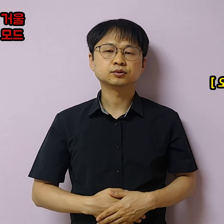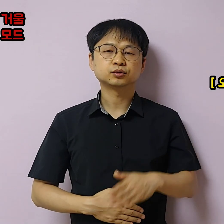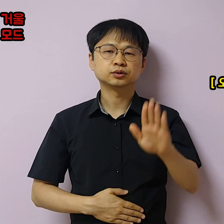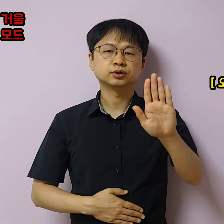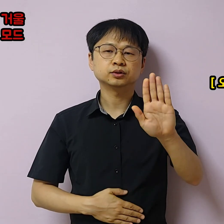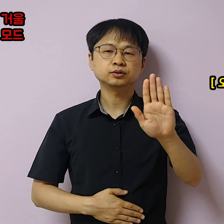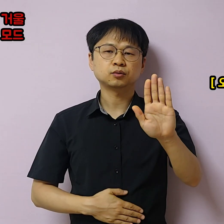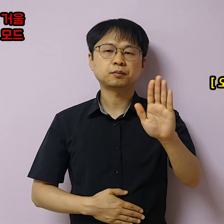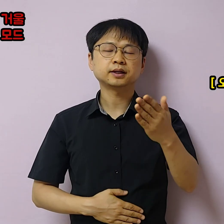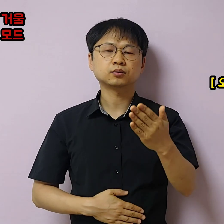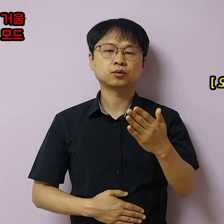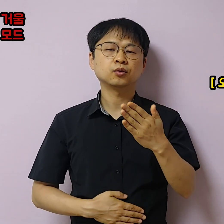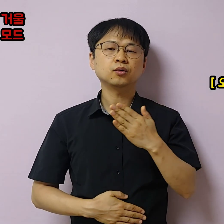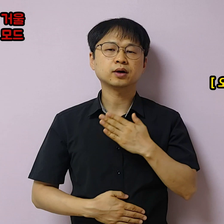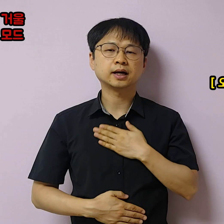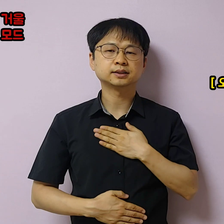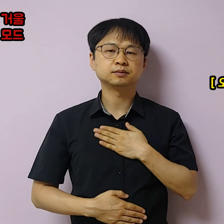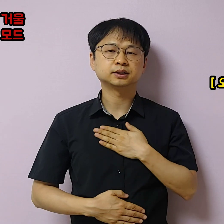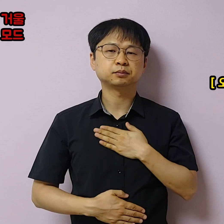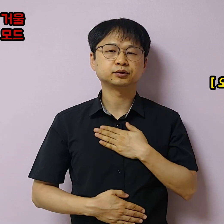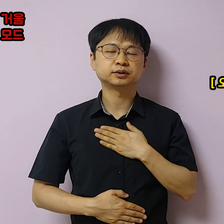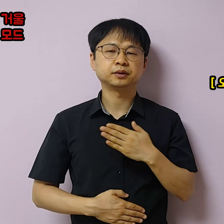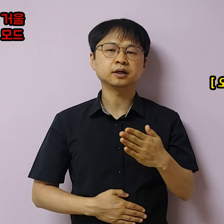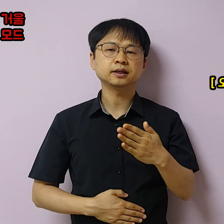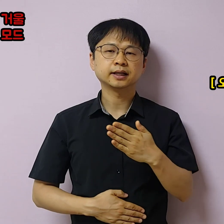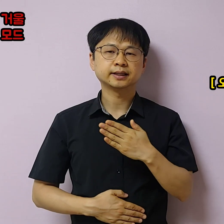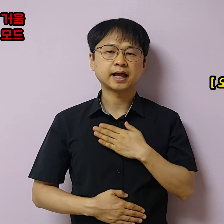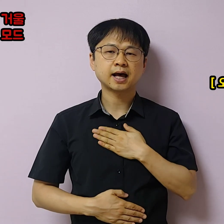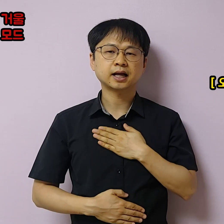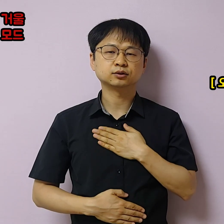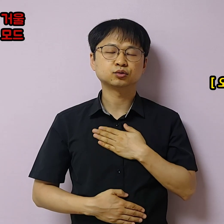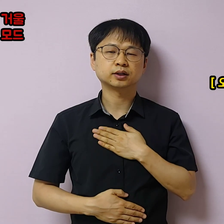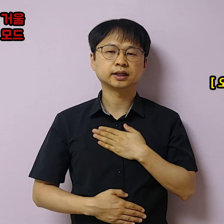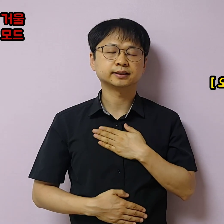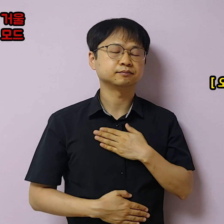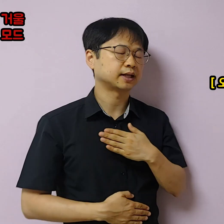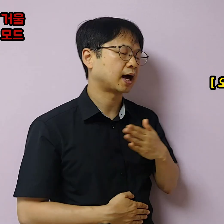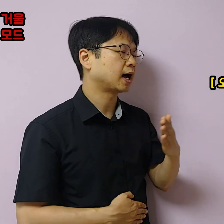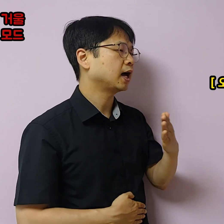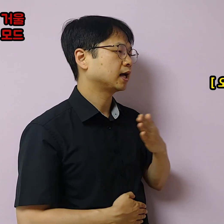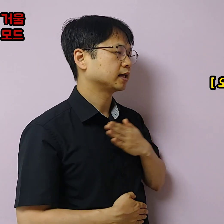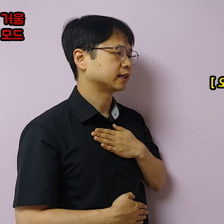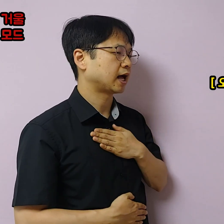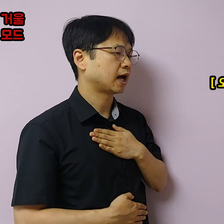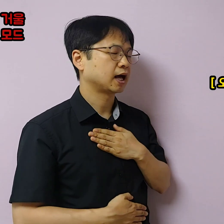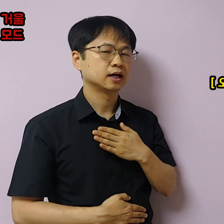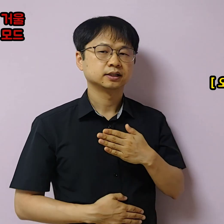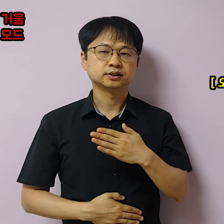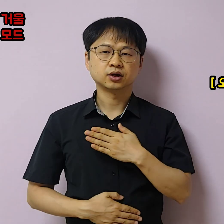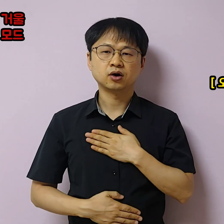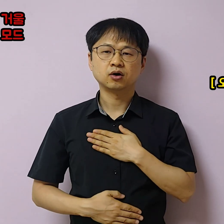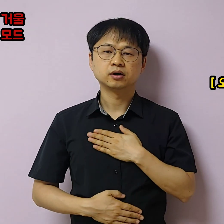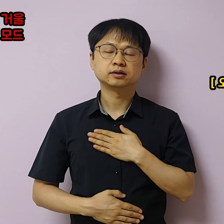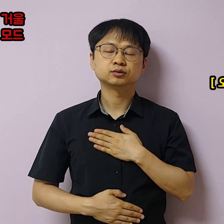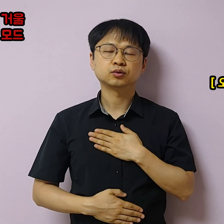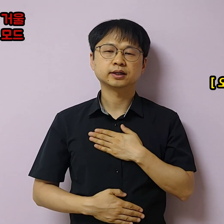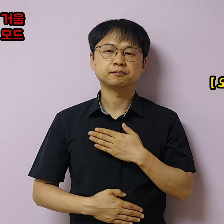나라는 수어는 손바닥으로 가슴을 짚어주시면 나라는 수어가 되겠습니다. 나, 저 이런 수어가